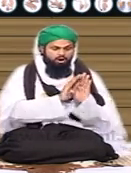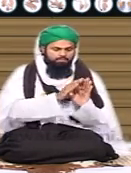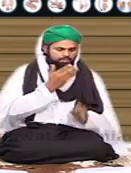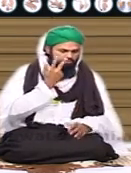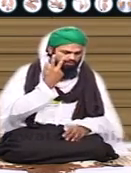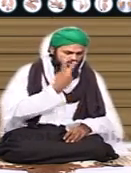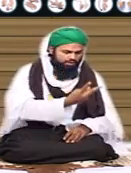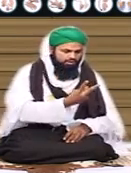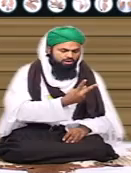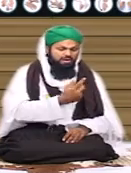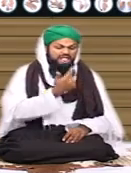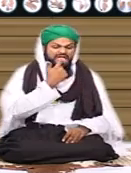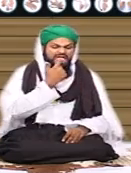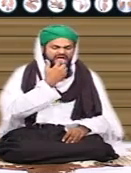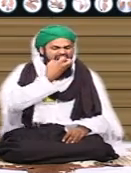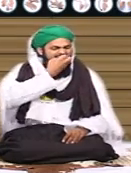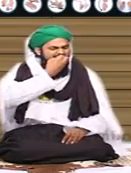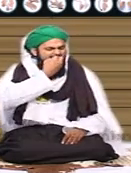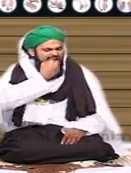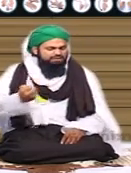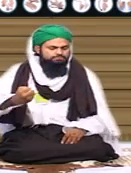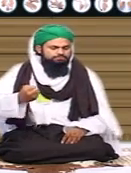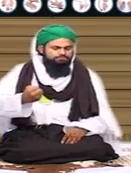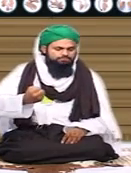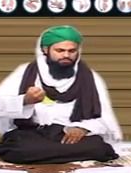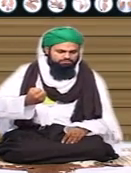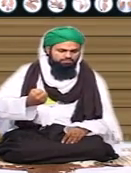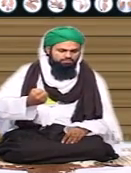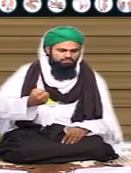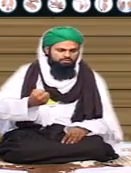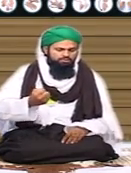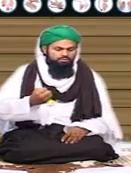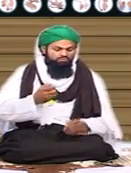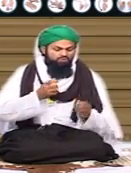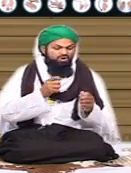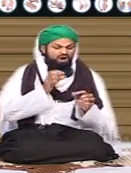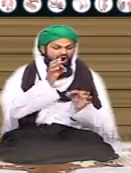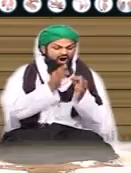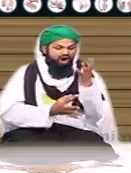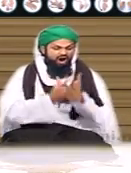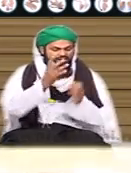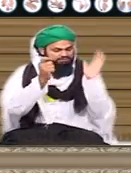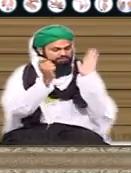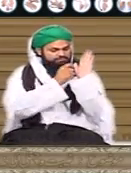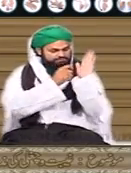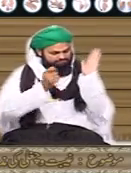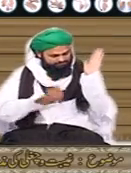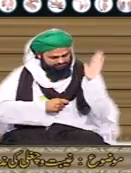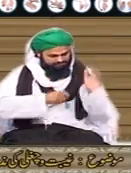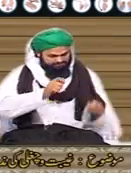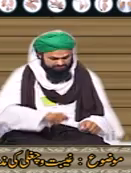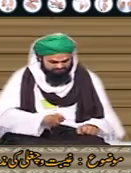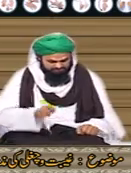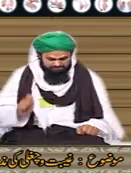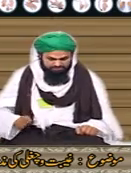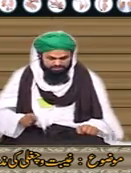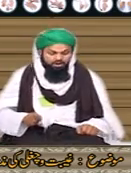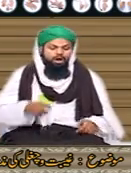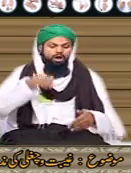دیکھا کہ اس کی زبان گدی سے کھینچ لی گئی ہے اور آگ کی میخوں سے وہ جکڑا ہوا، اور آخرت کا عذاب تو بھی